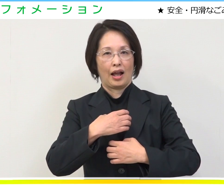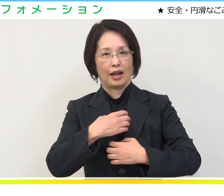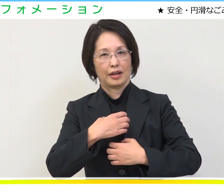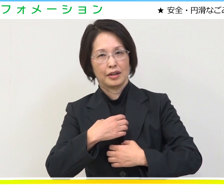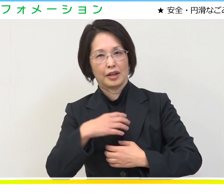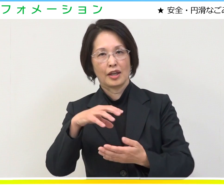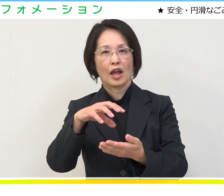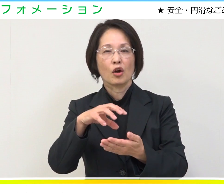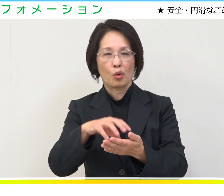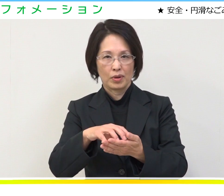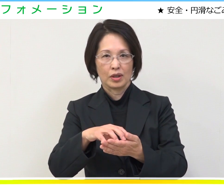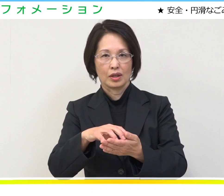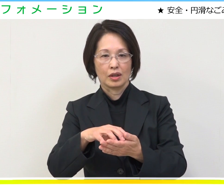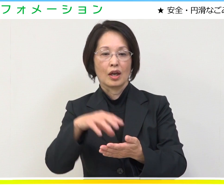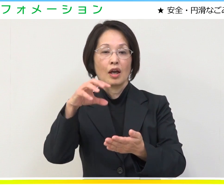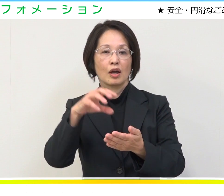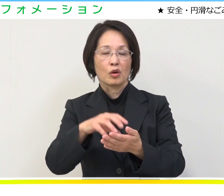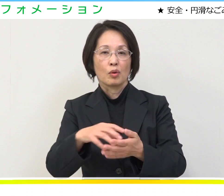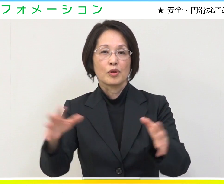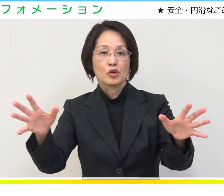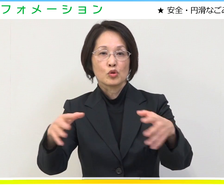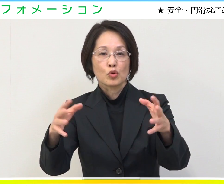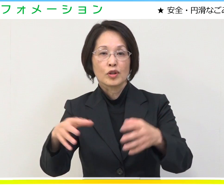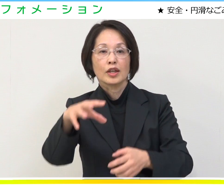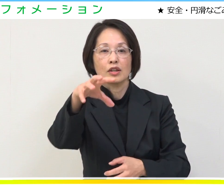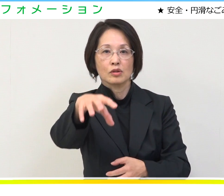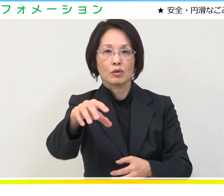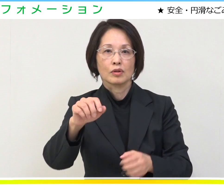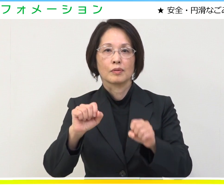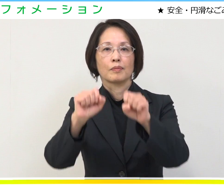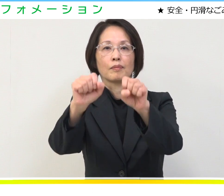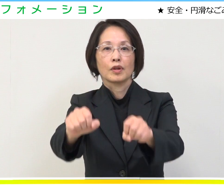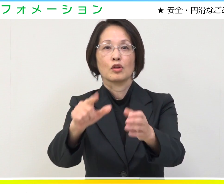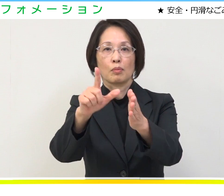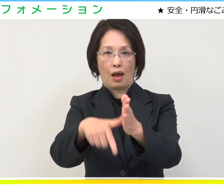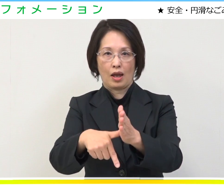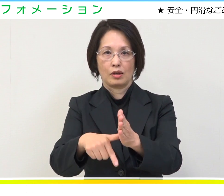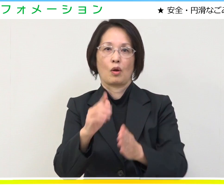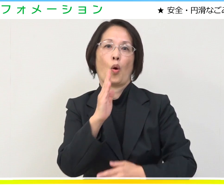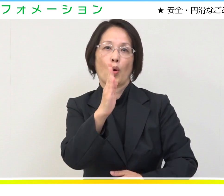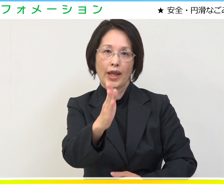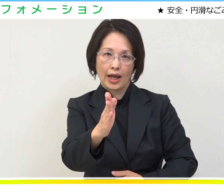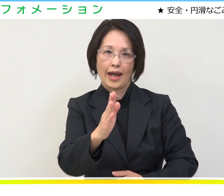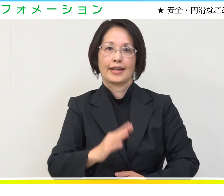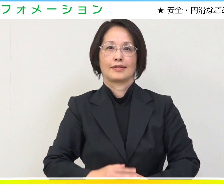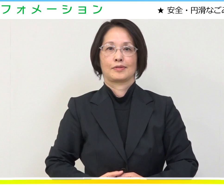危険なゴミをゴミ集積所に出す場合のお願いです